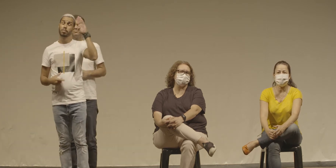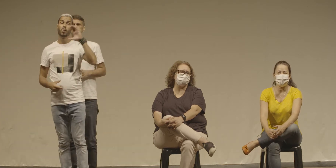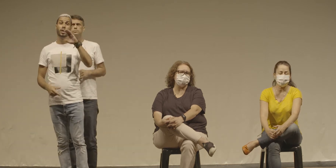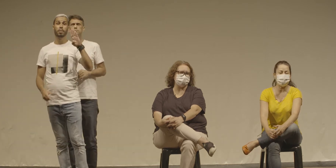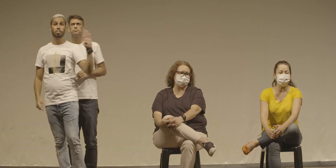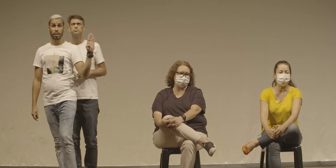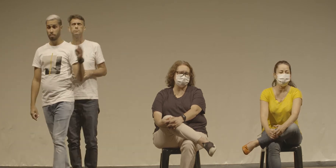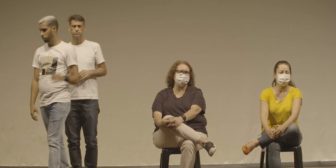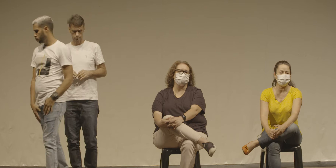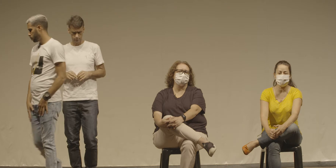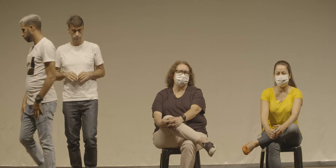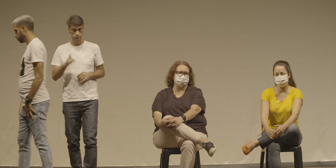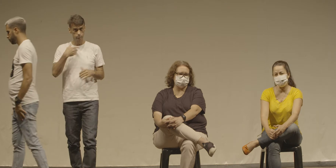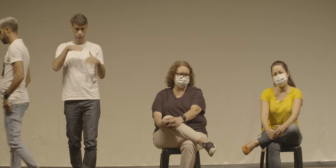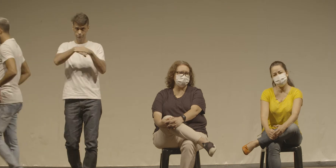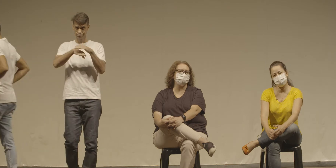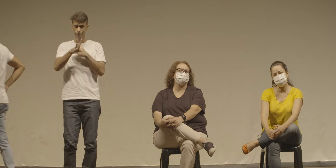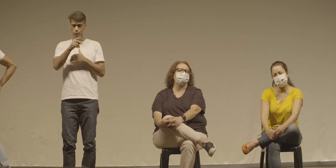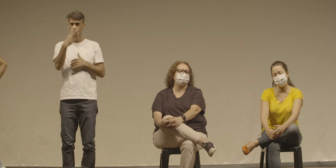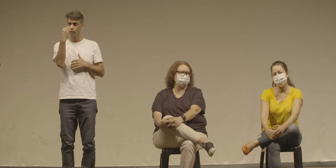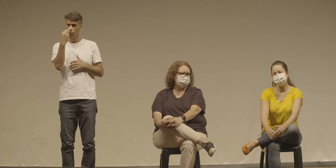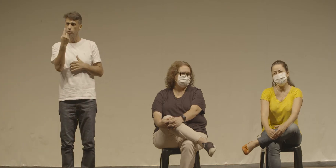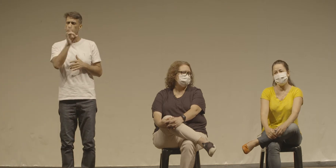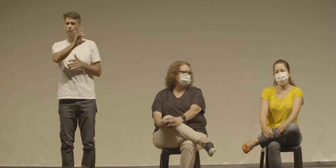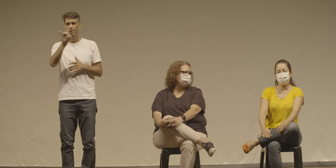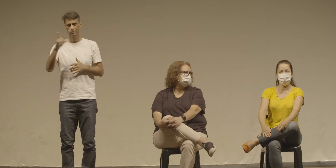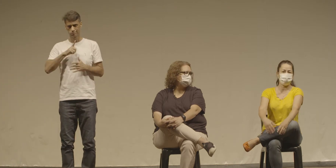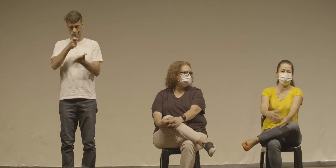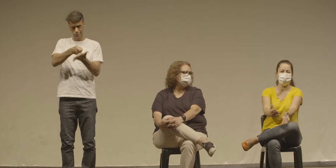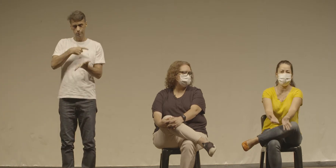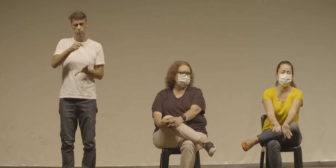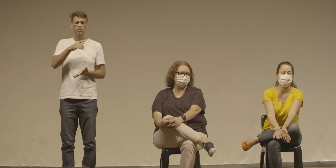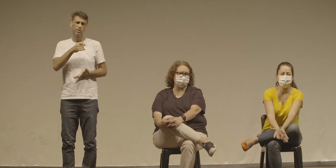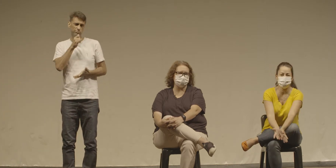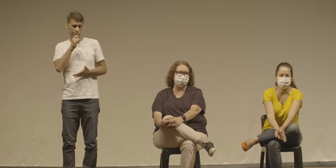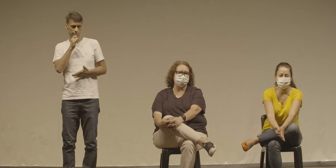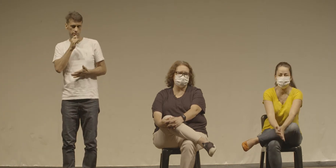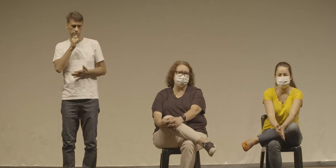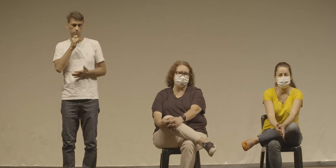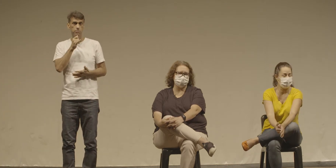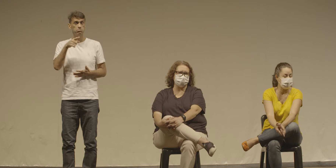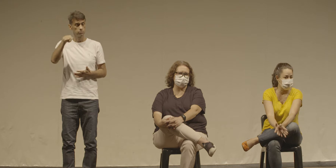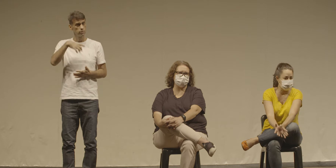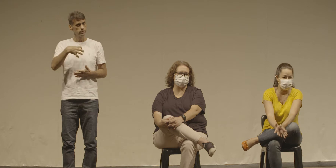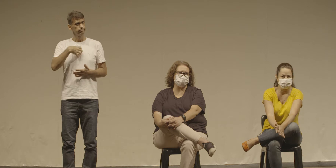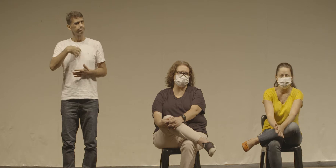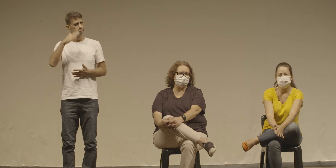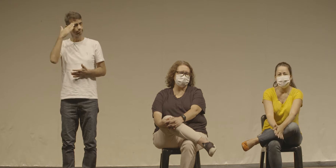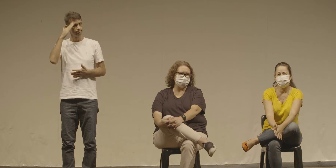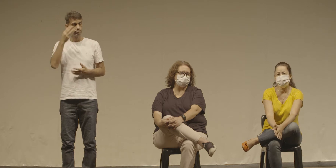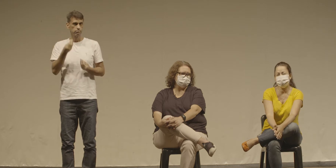Cada arquivo é pago, cada foto é paga. Só a título de curiosidade, para vocês terem uma